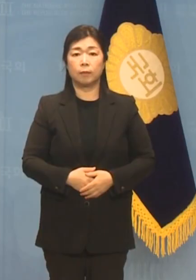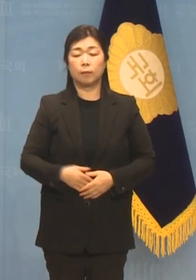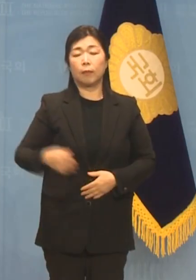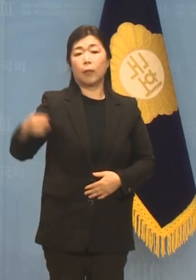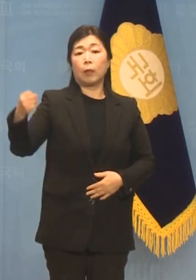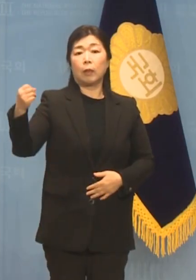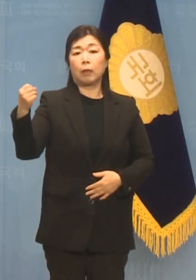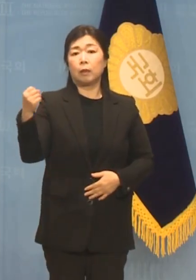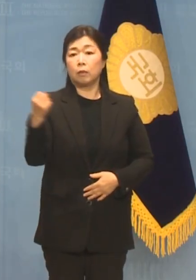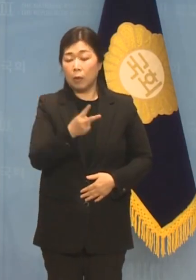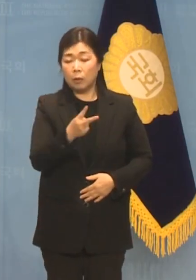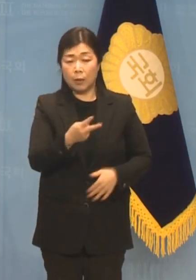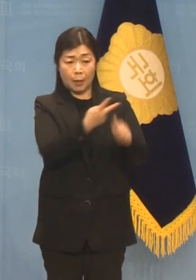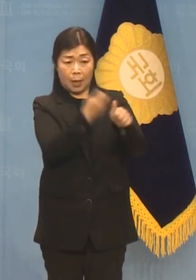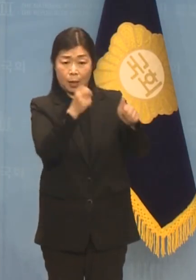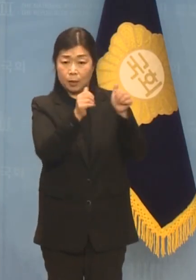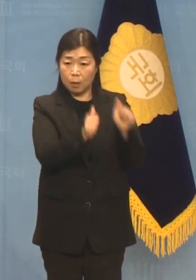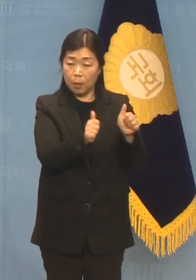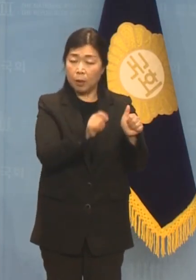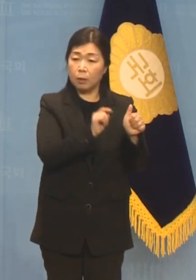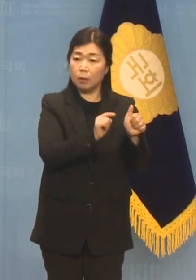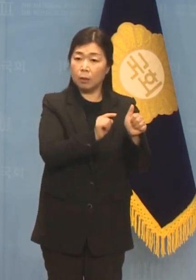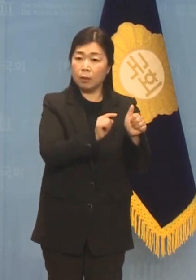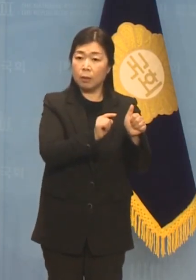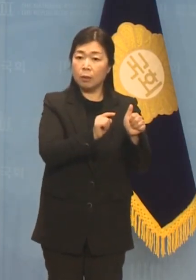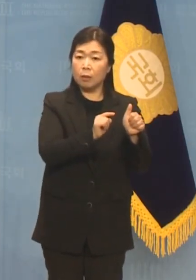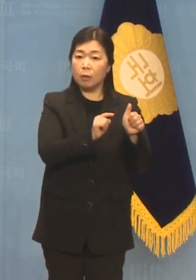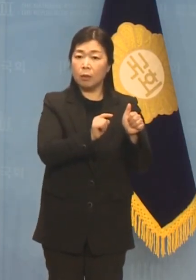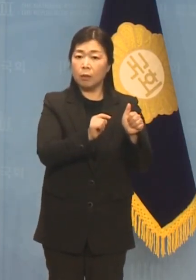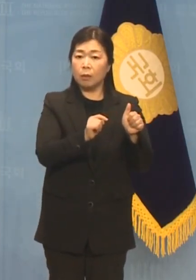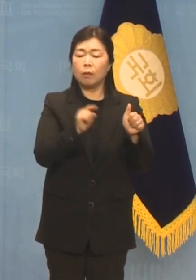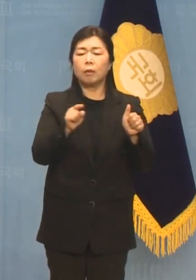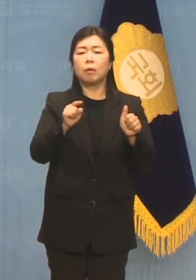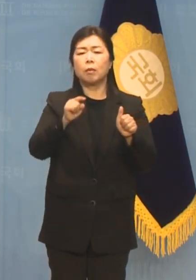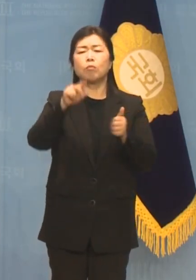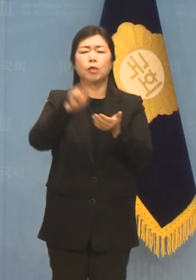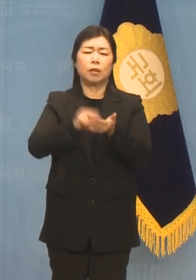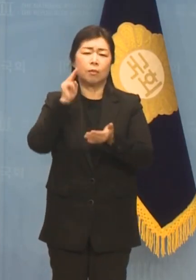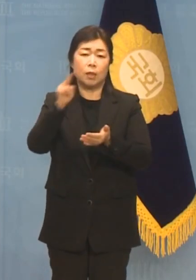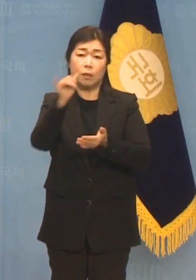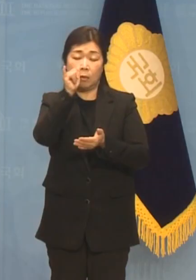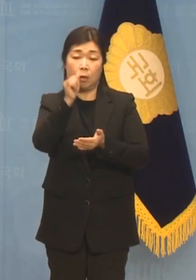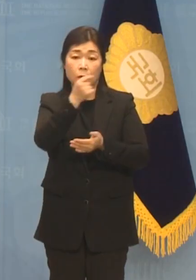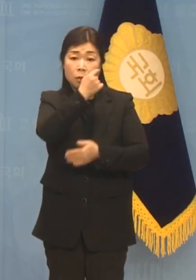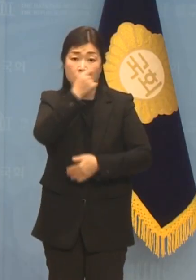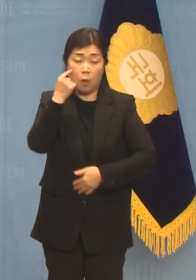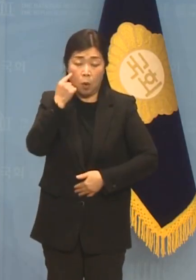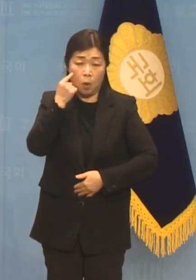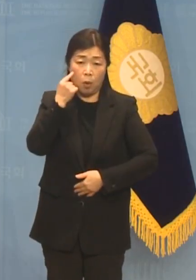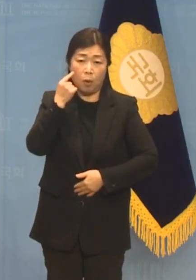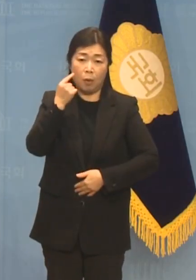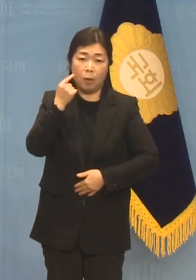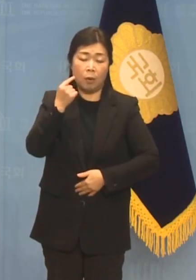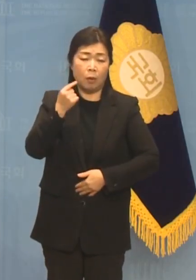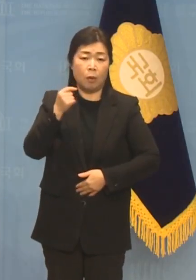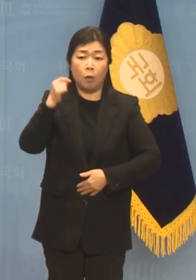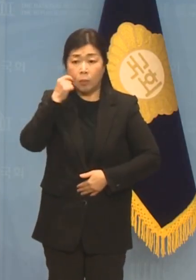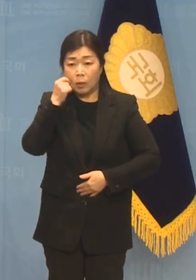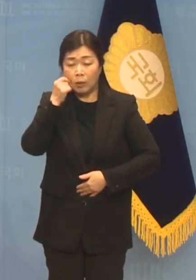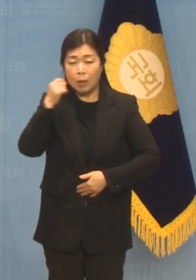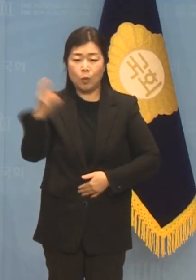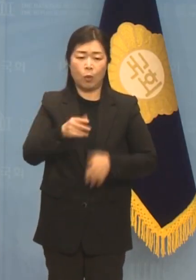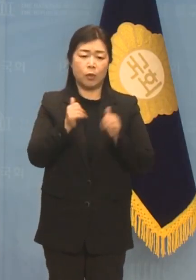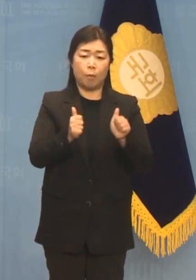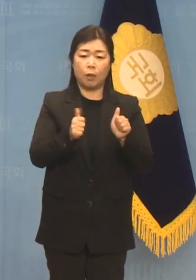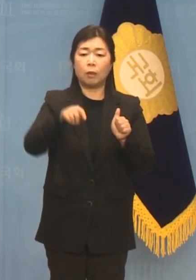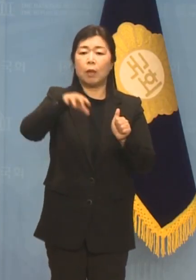또한 탄핵 재판의 예단도 심각합니다. 증거능력 인정이 불가능한,